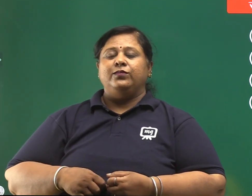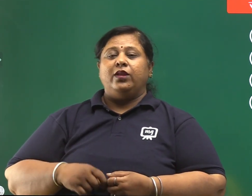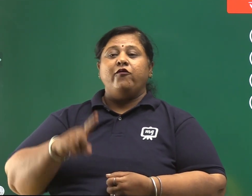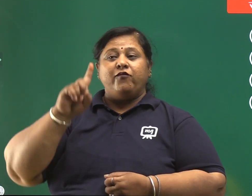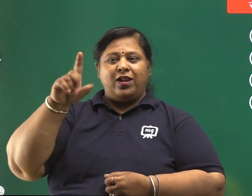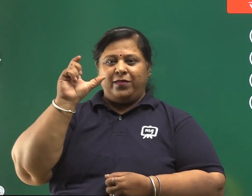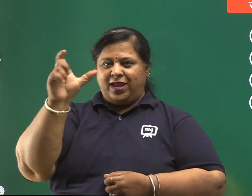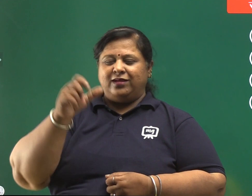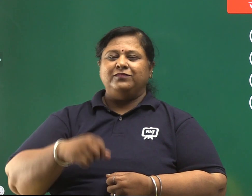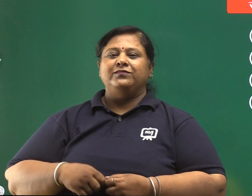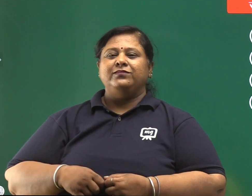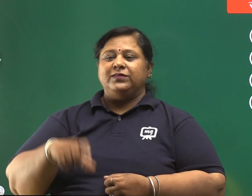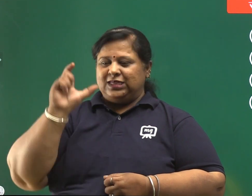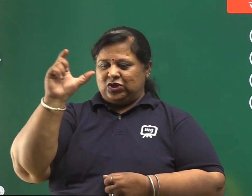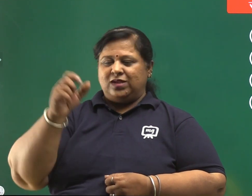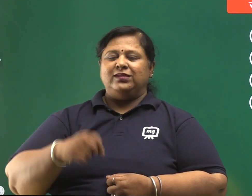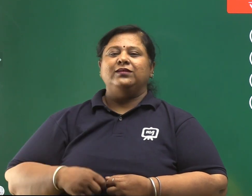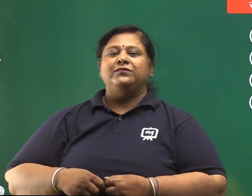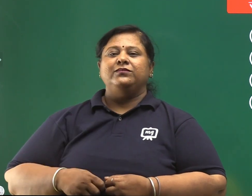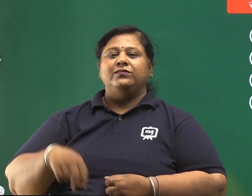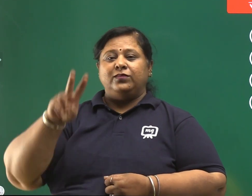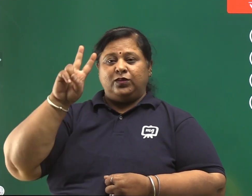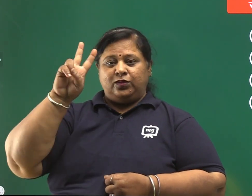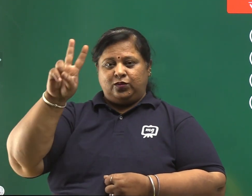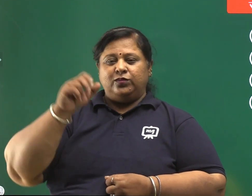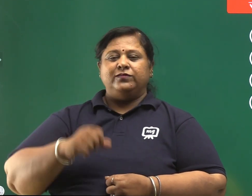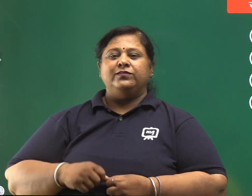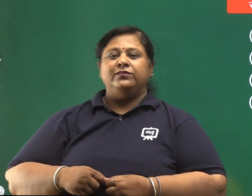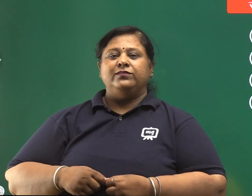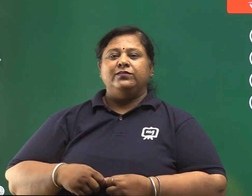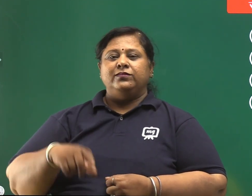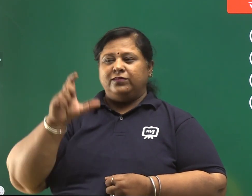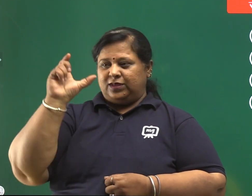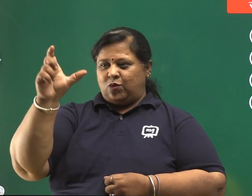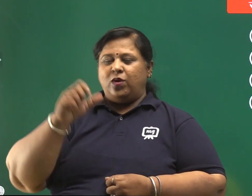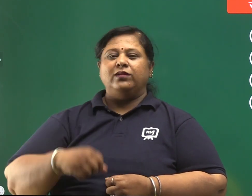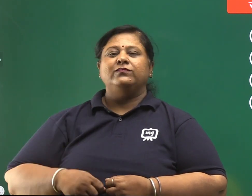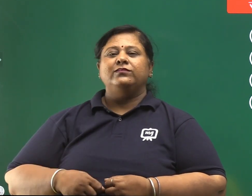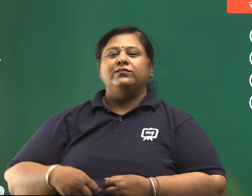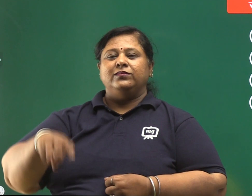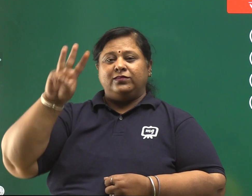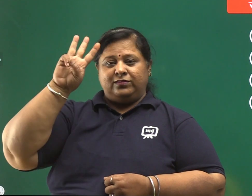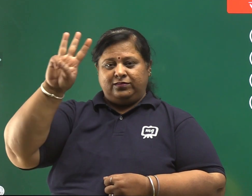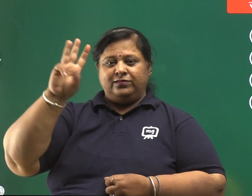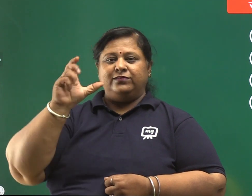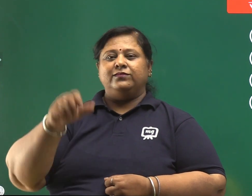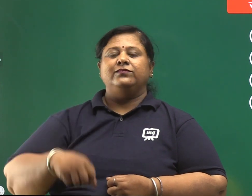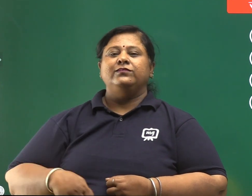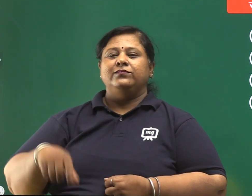विकल्प संख्या 1 झांसी, अगला विकल्प गोवा, अगला